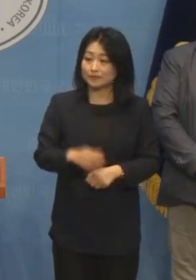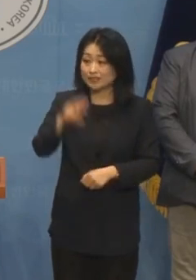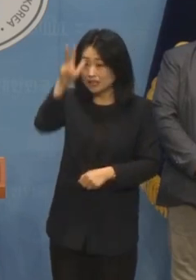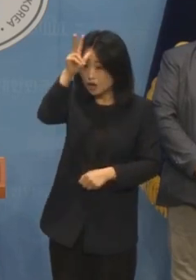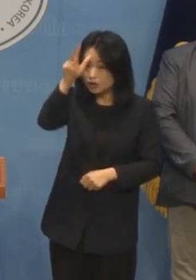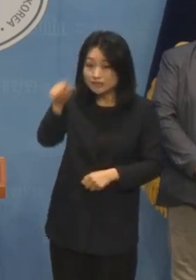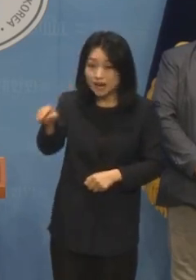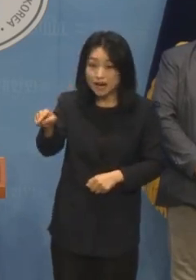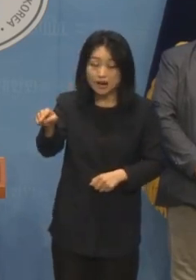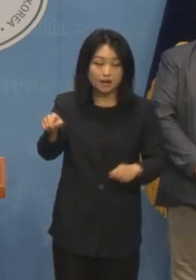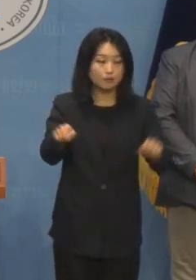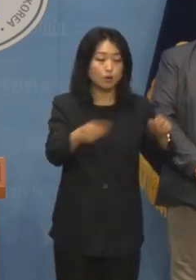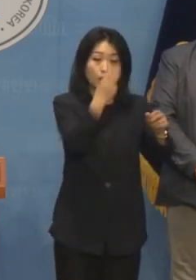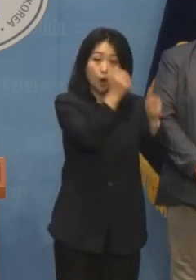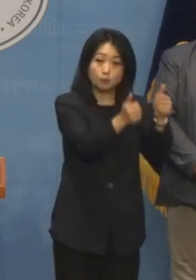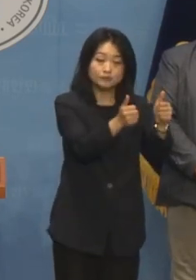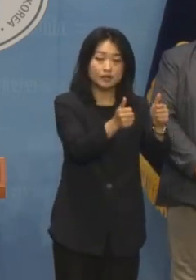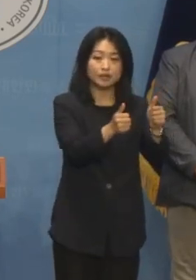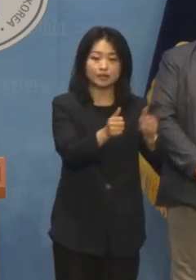경찰보다 2배나 많습니다.